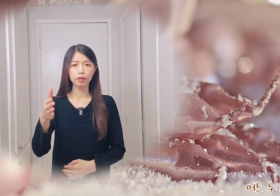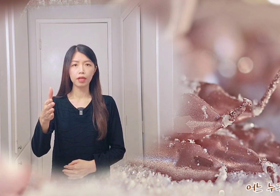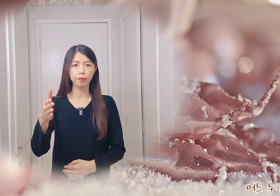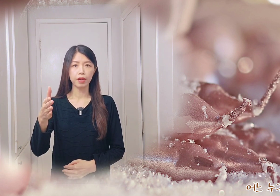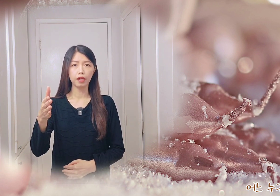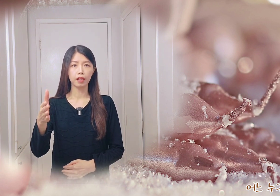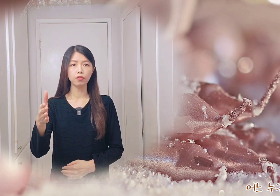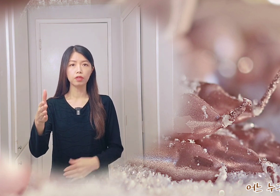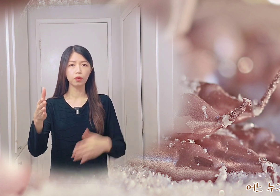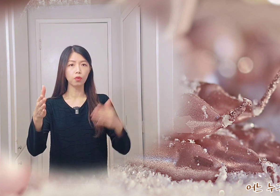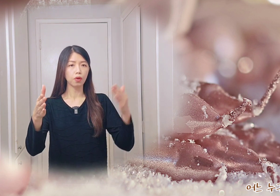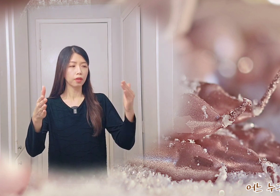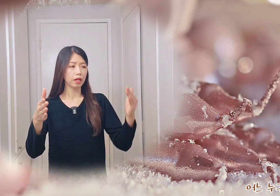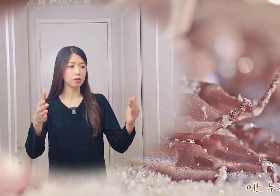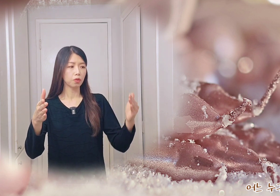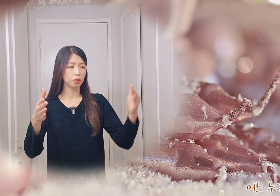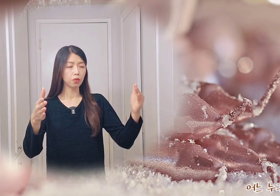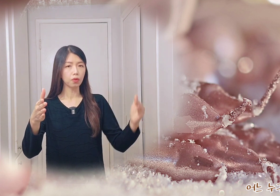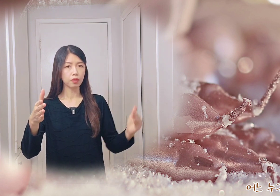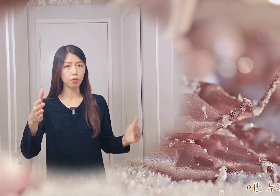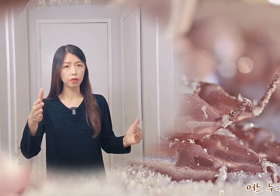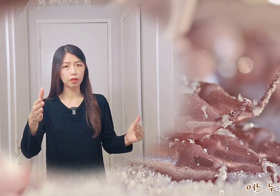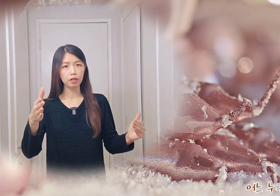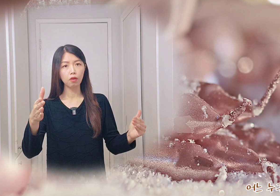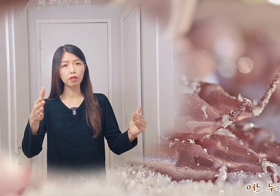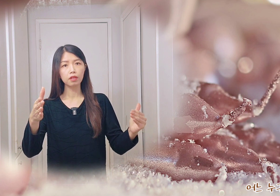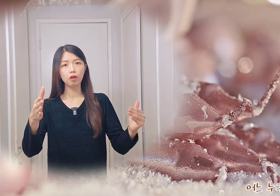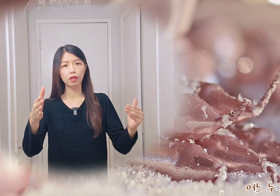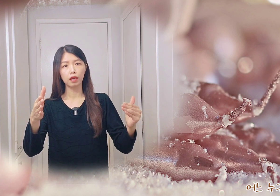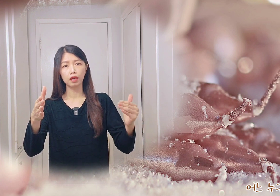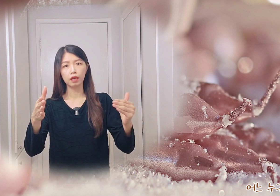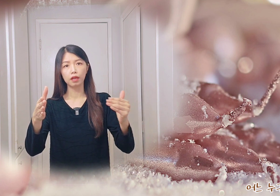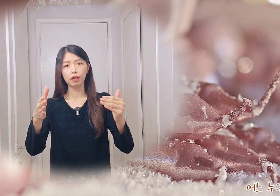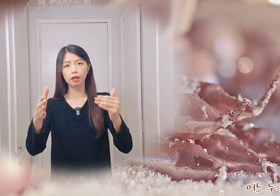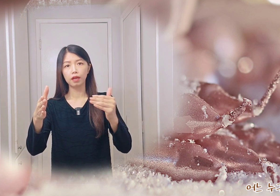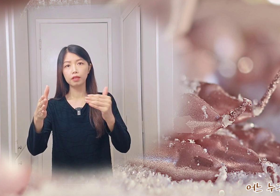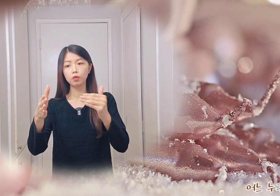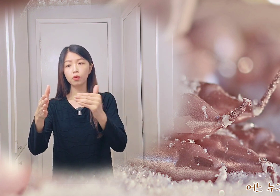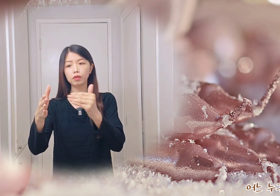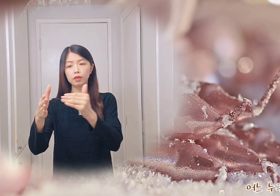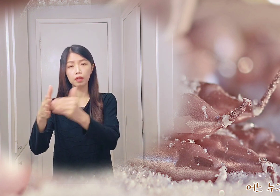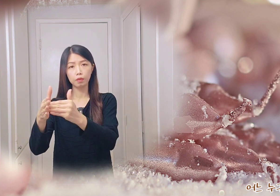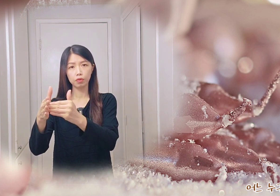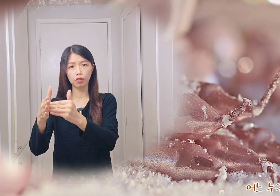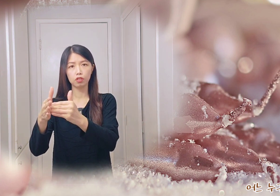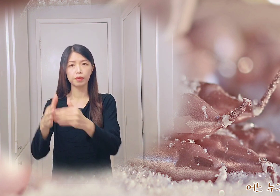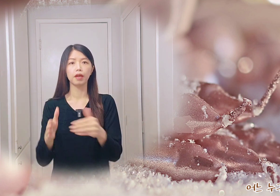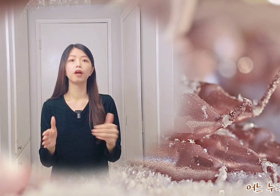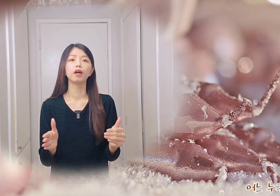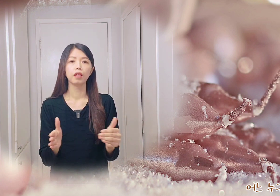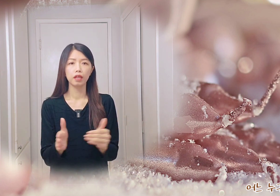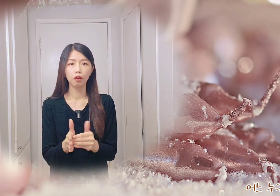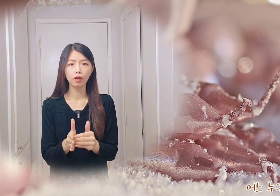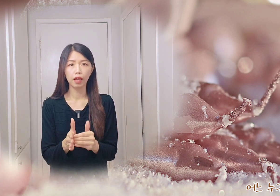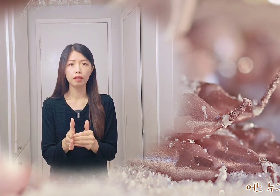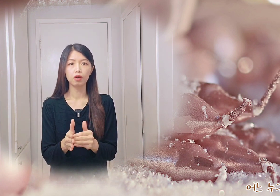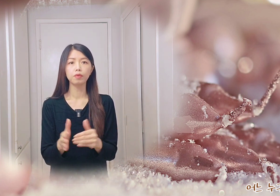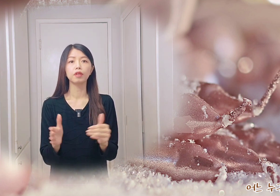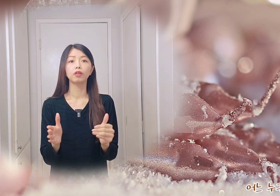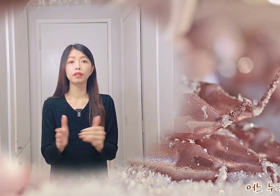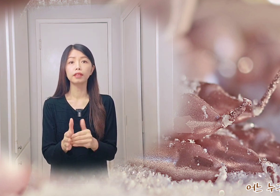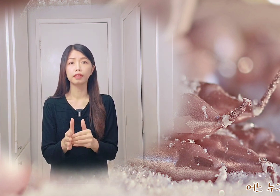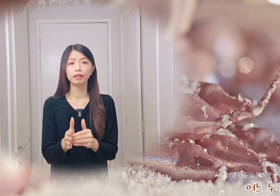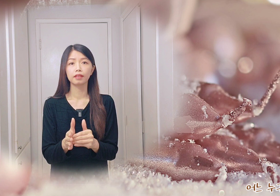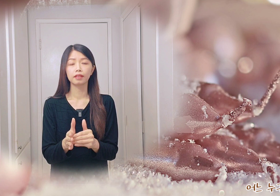이렇게 손끝이 앞을 향하게 해주시고 다른 손으로 이 손끝을 천천히 해서 손끝을 붙여주시면 돼요. 이거랑 다른